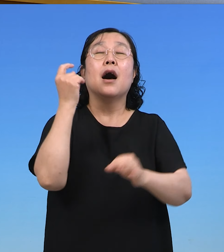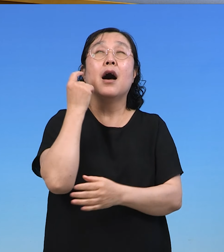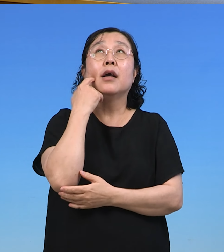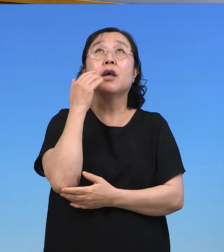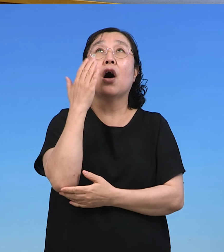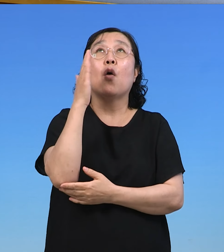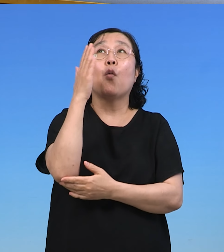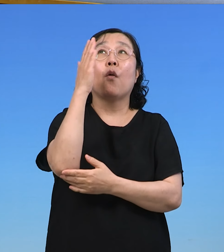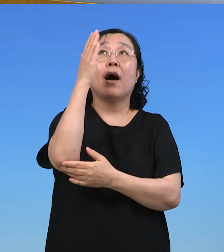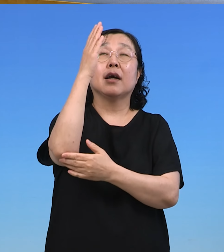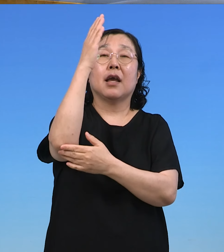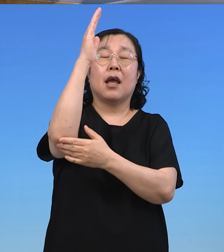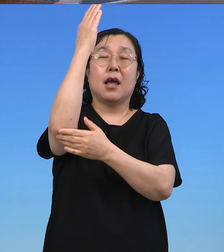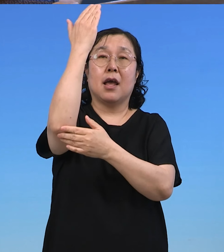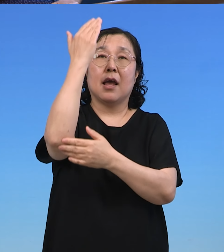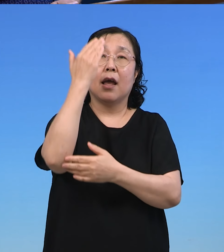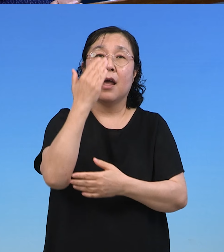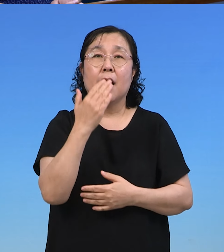영광의 내 주님,